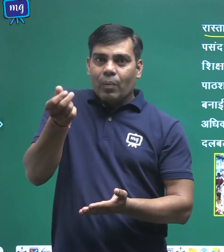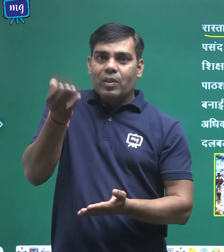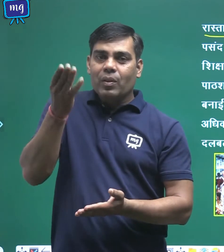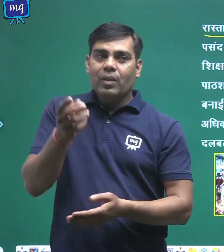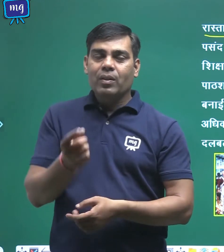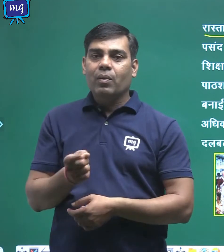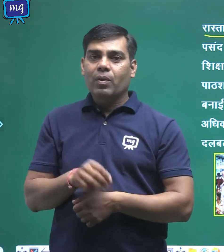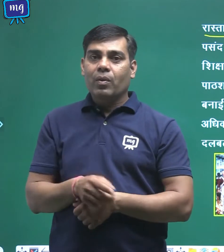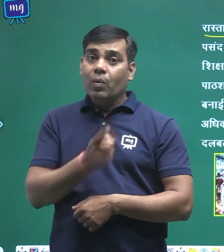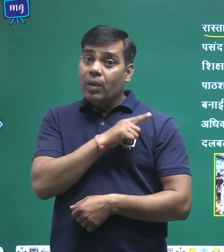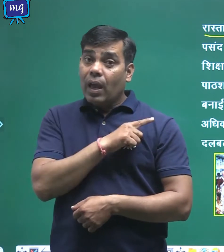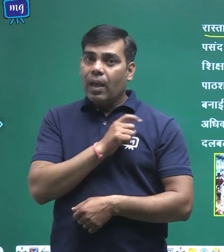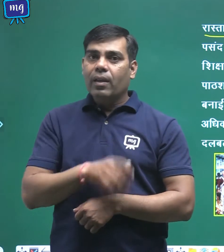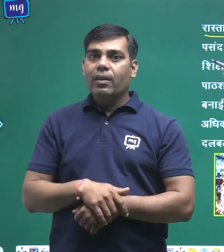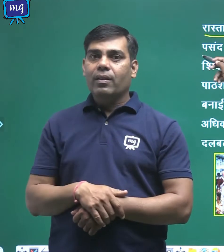यह